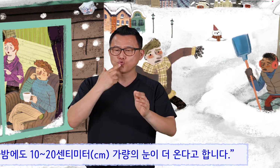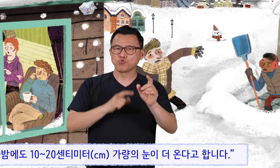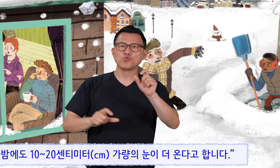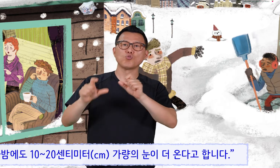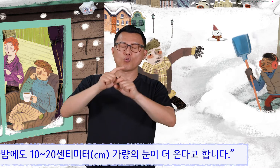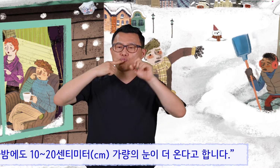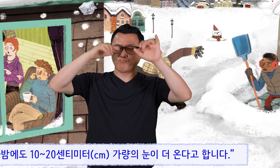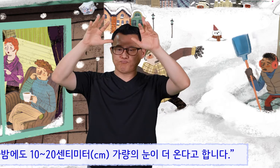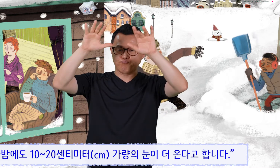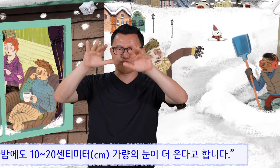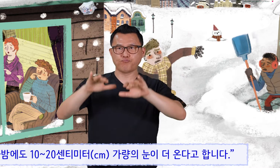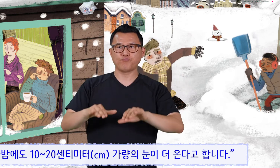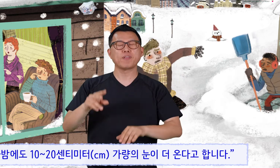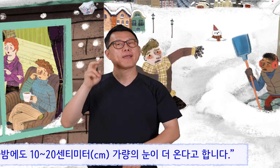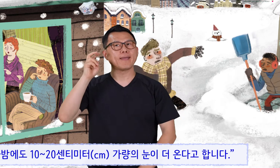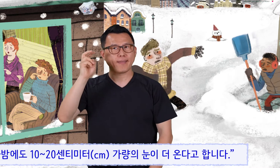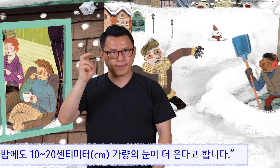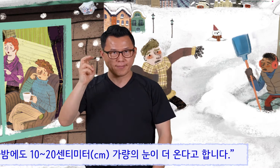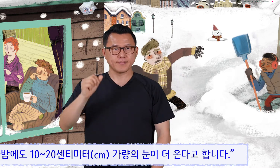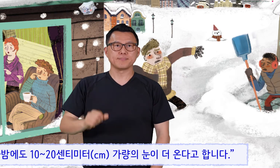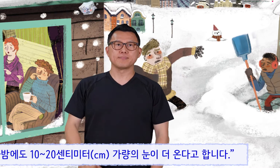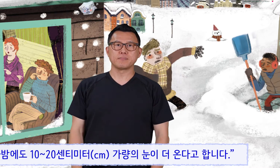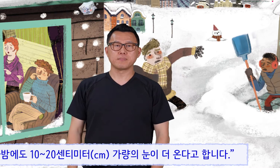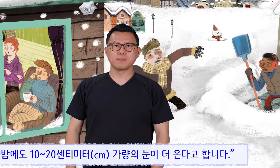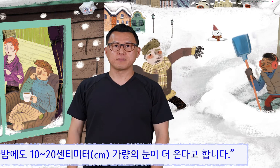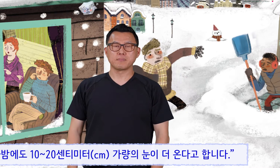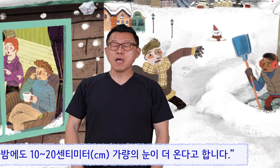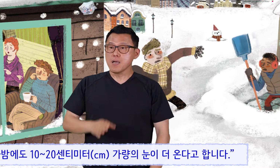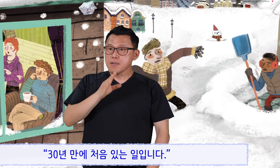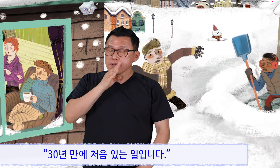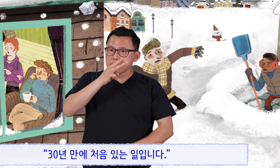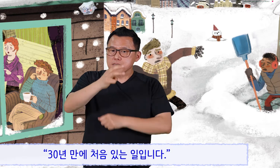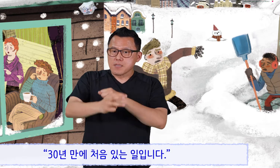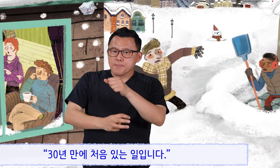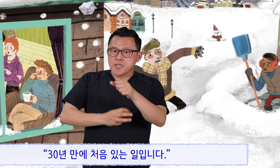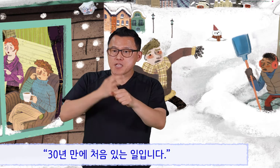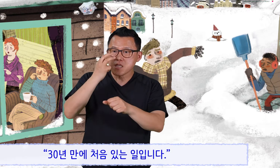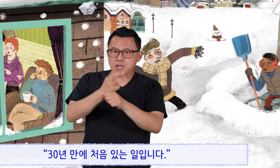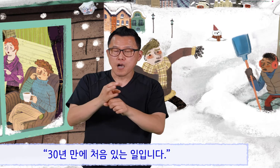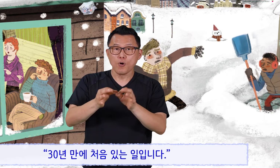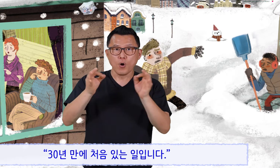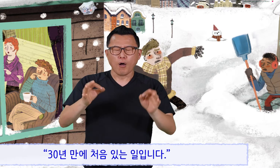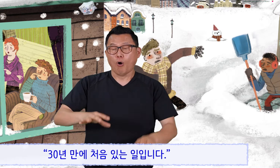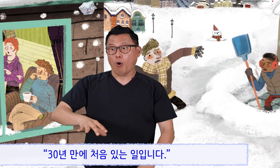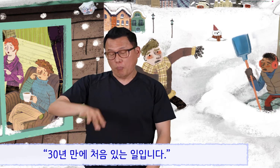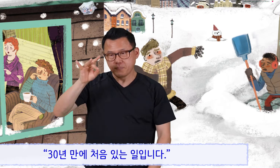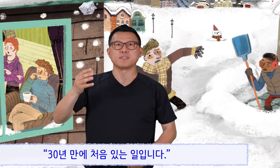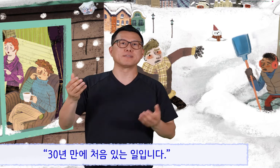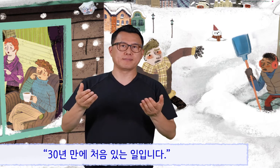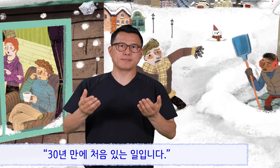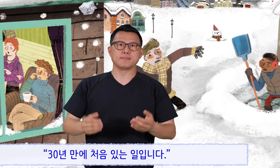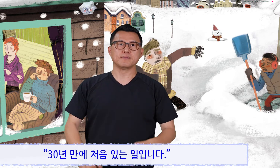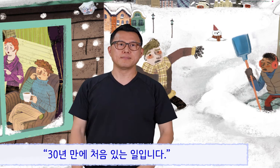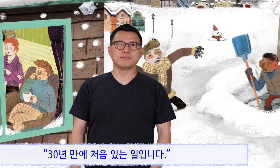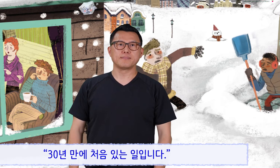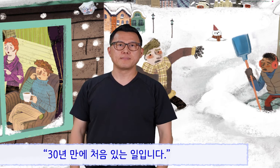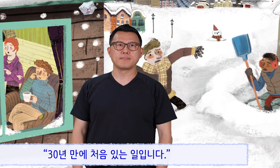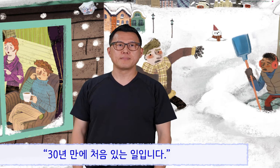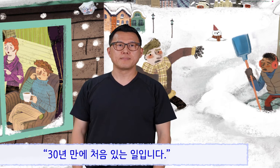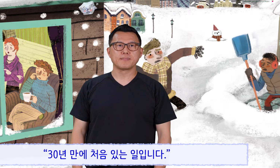눈이 더 온다고 합니다. 30년 만에 처음 있는 일입니다.